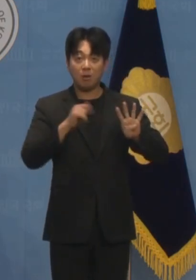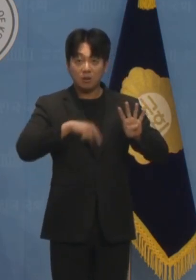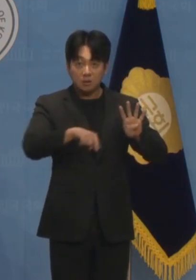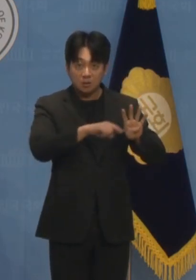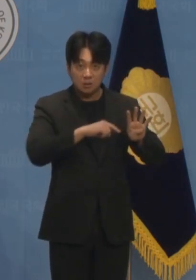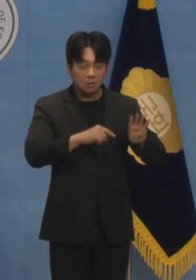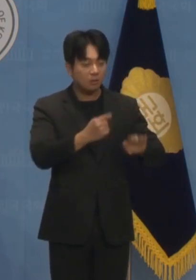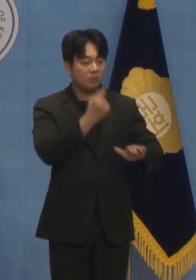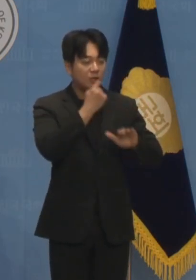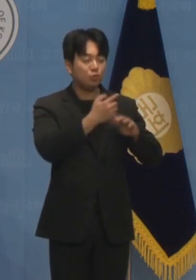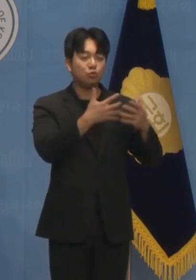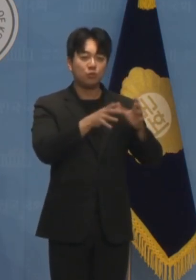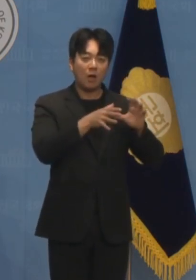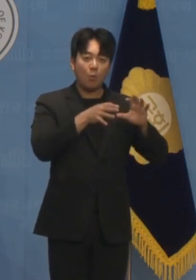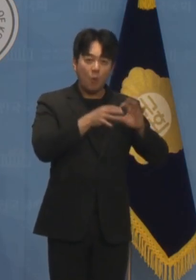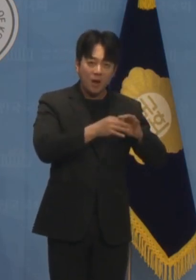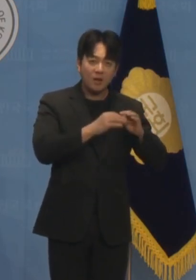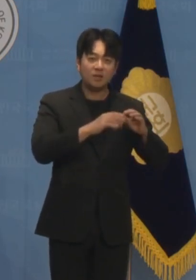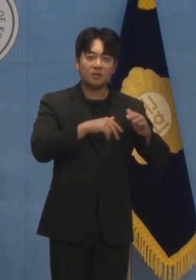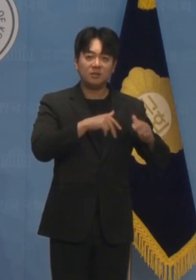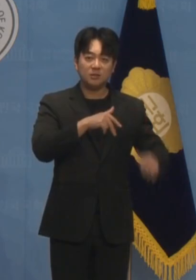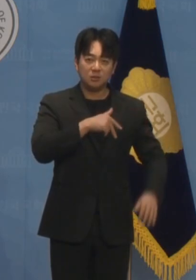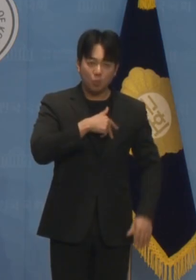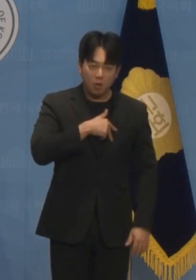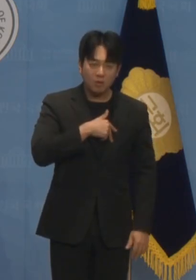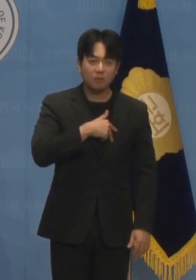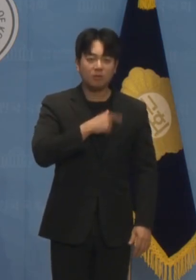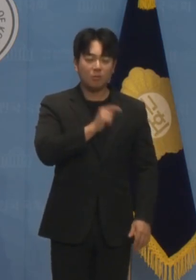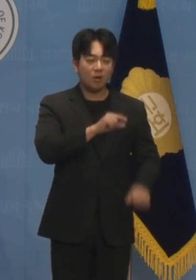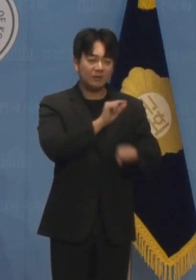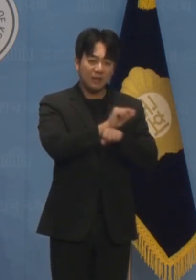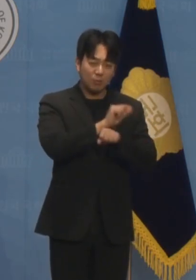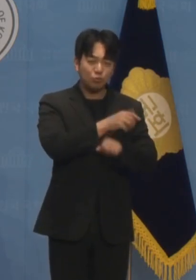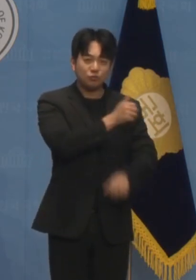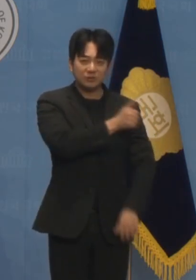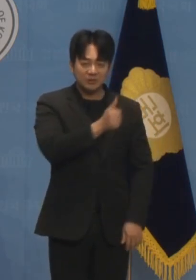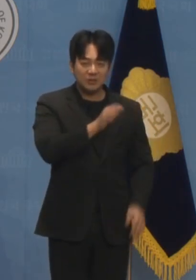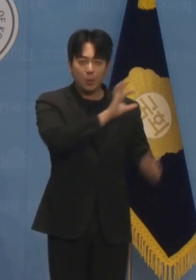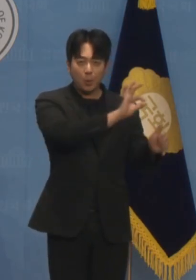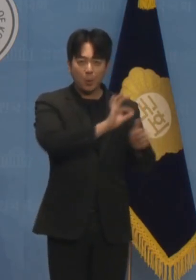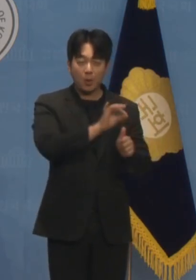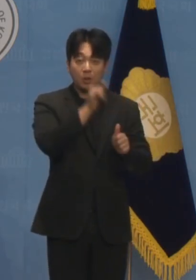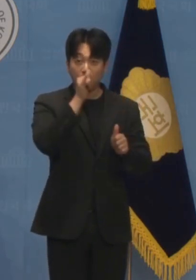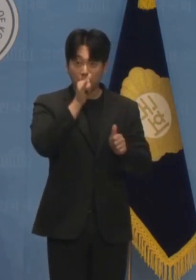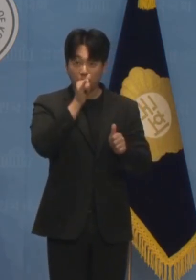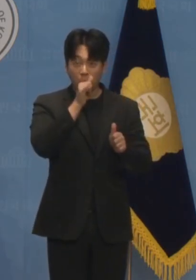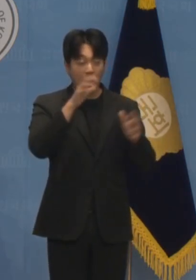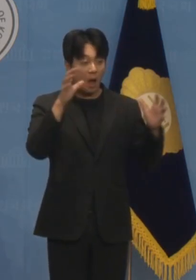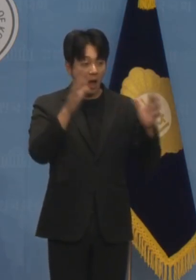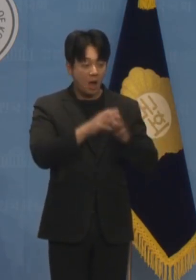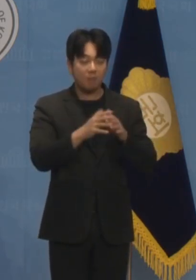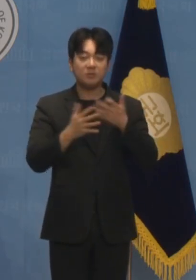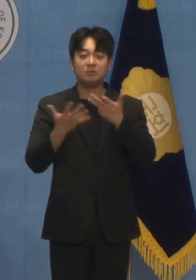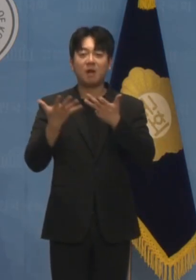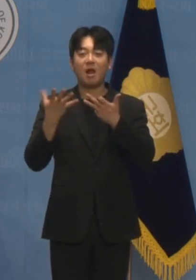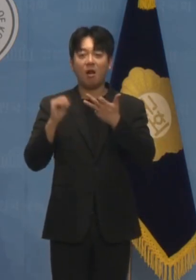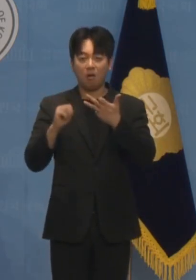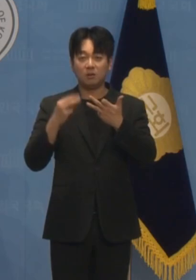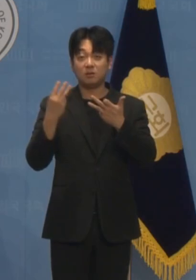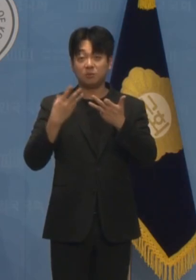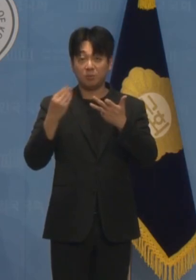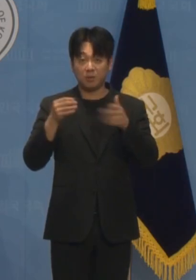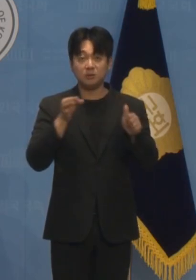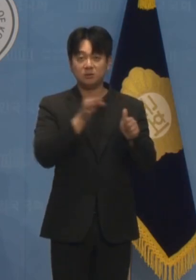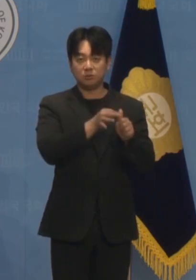고위 관료, 이기영 회장의 산하계 총무 등이 포함되어 있고 총 18억 3천여만 원이 지급되었습니다.